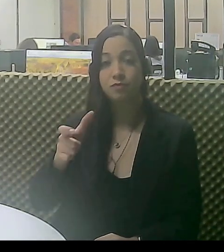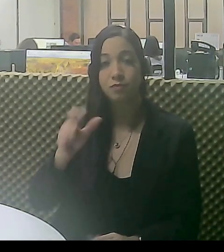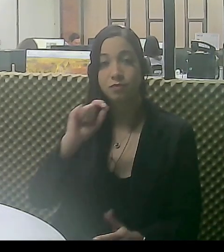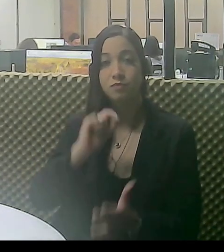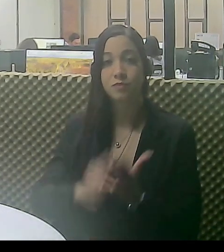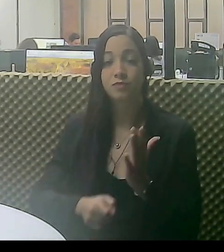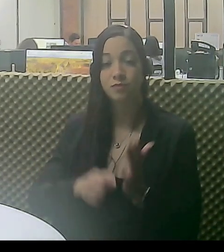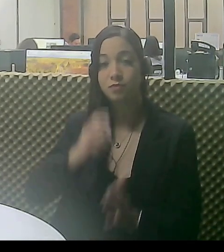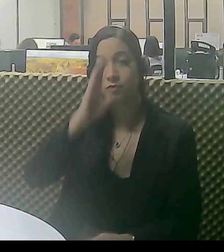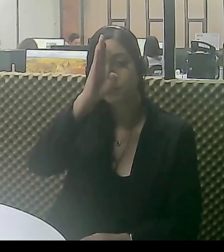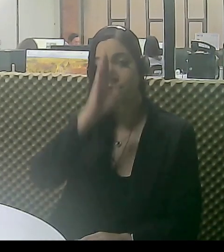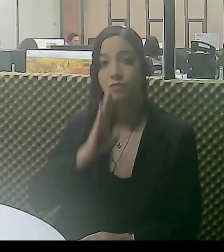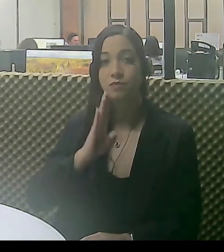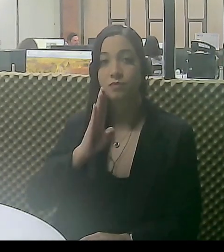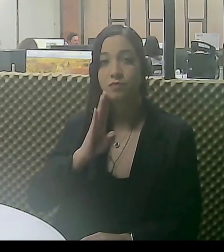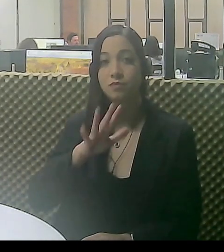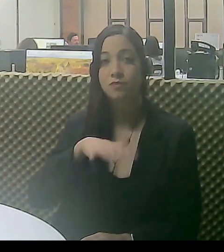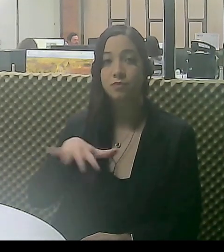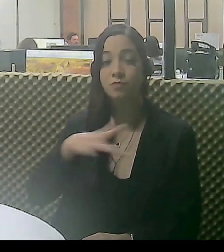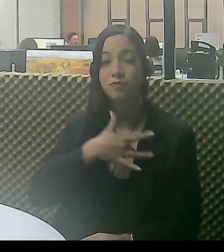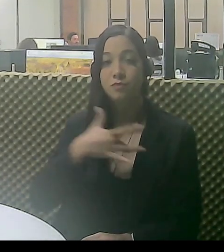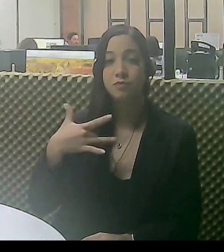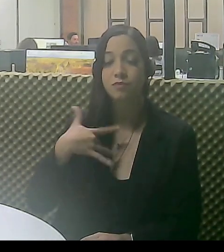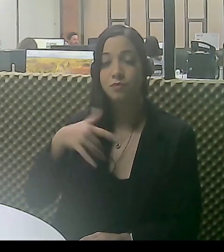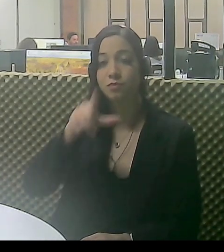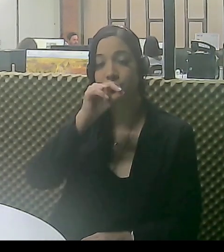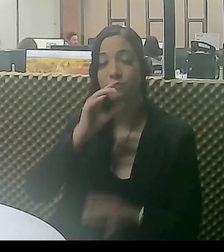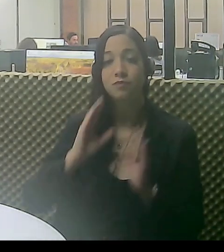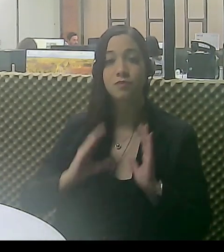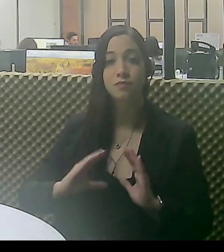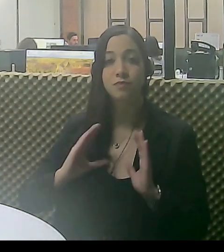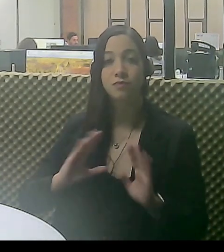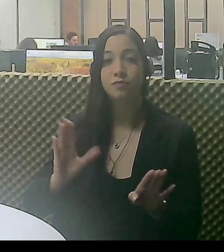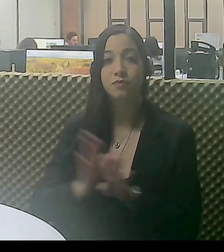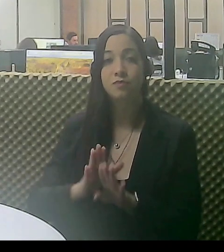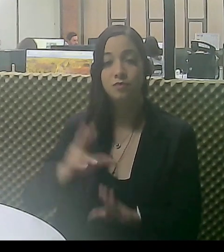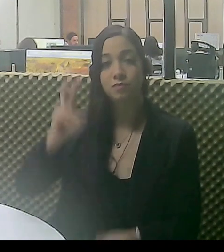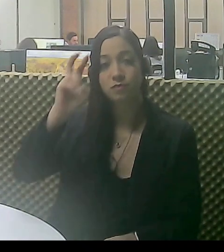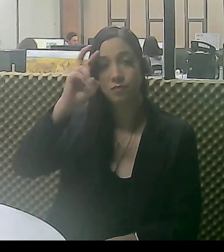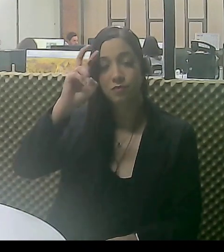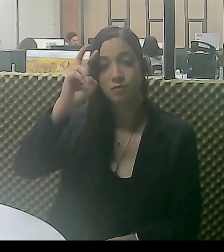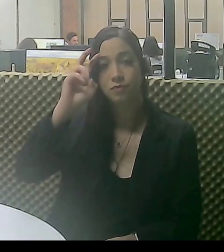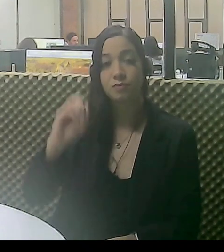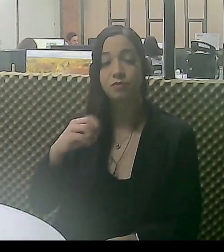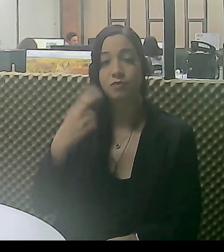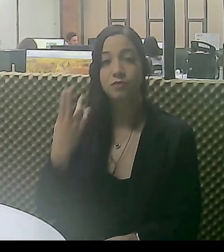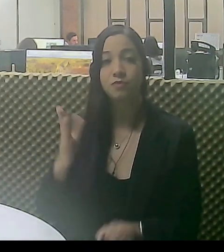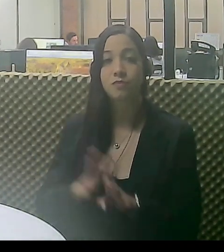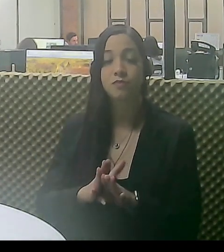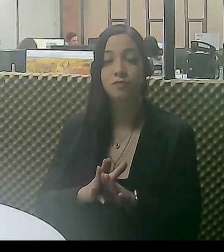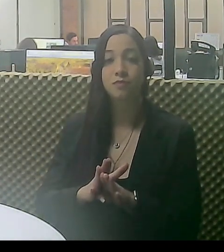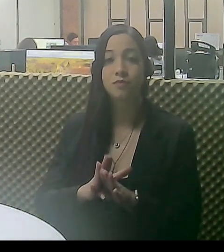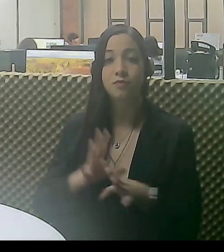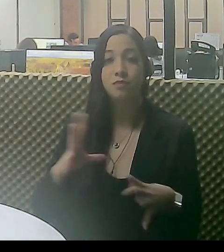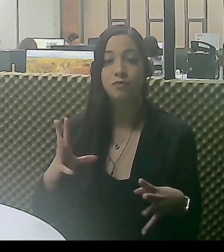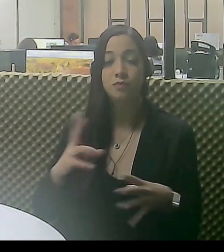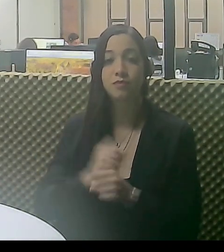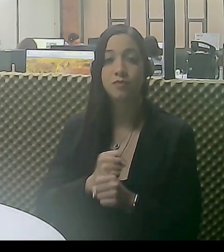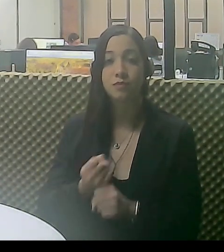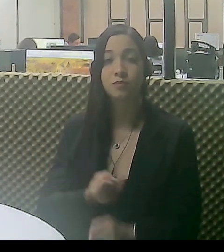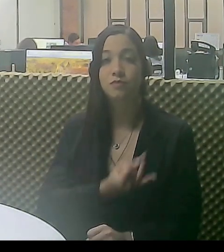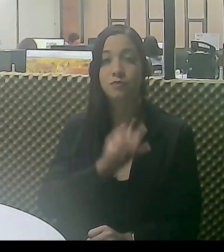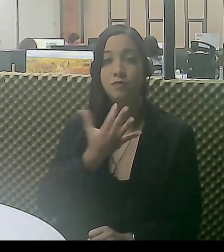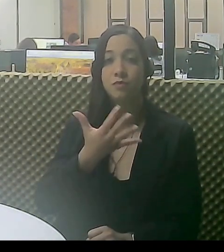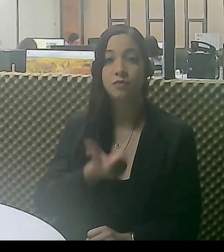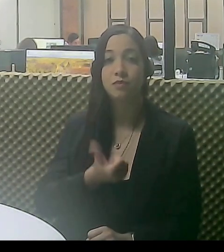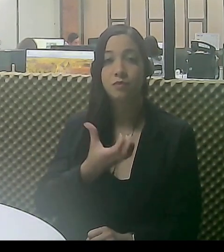se inscrever gratuitamente no Espaço Saúde do Parque do Sabiá até quinta-feira ou até que seja totalizado o número de